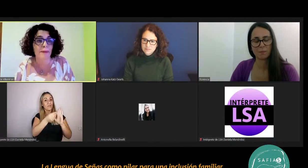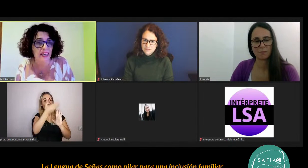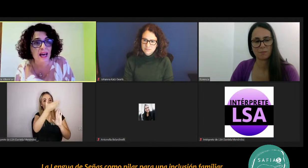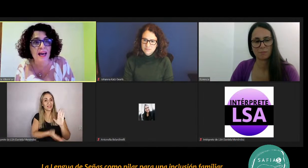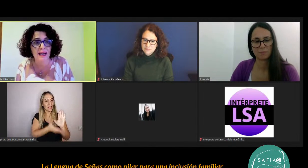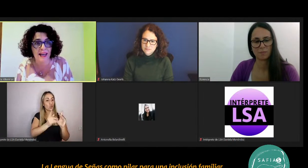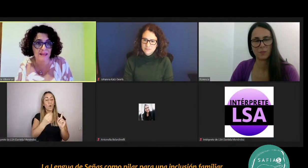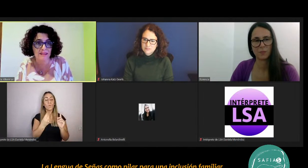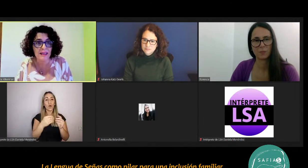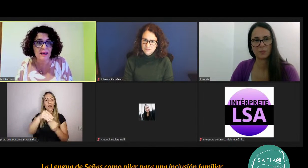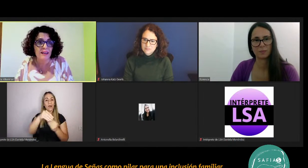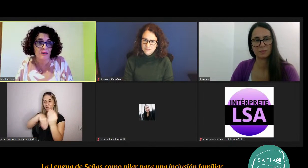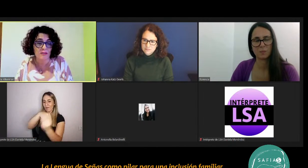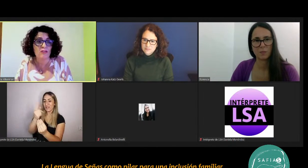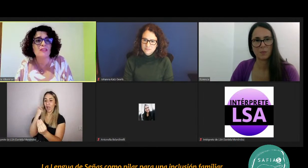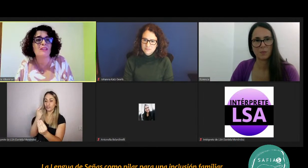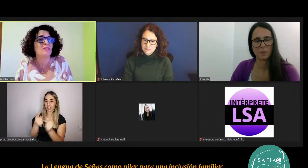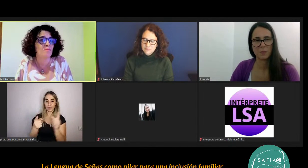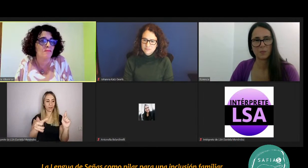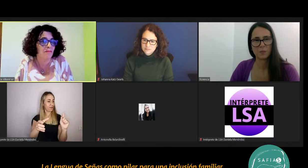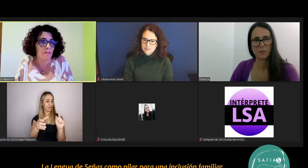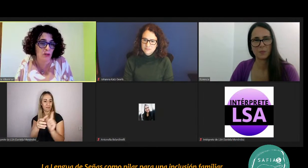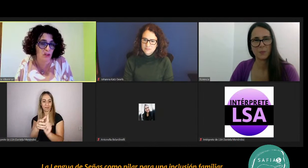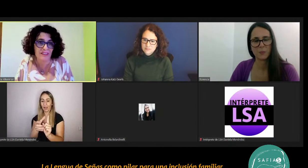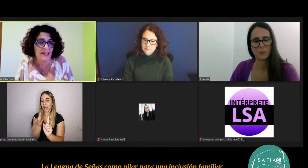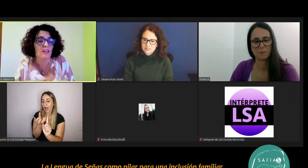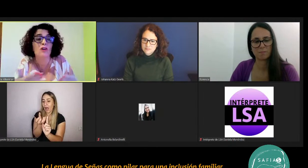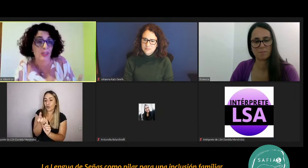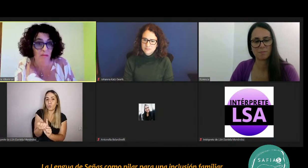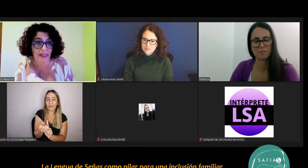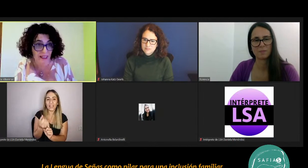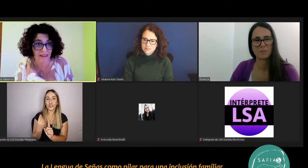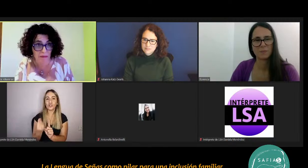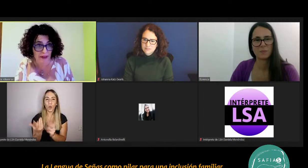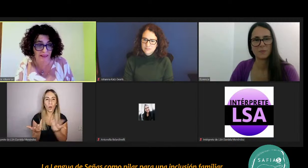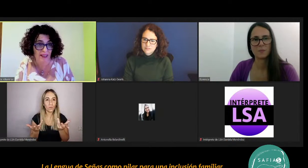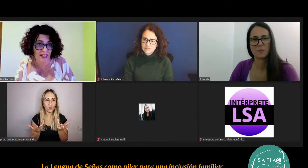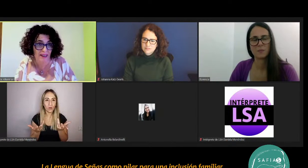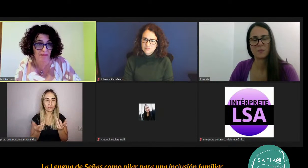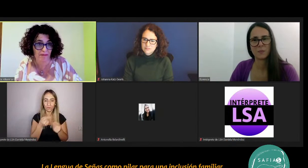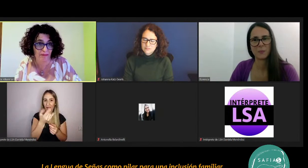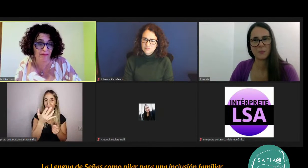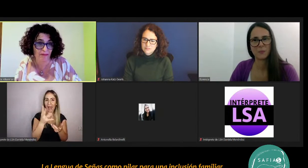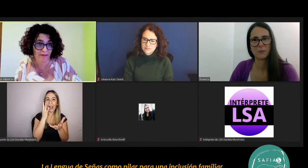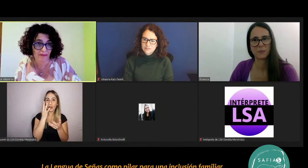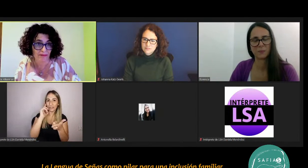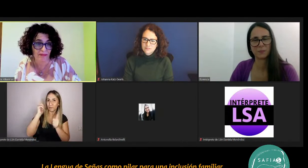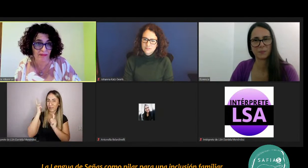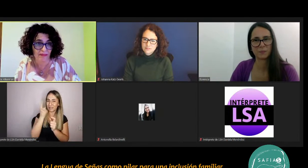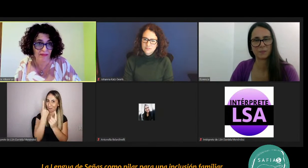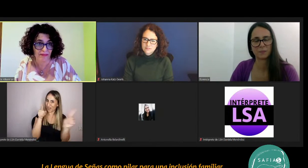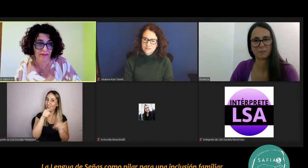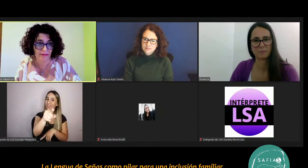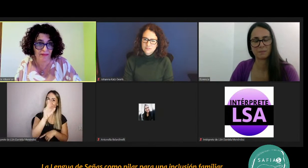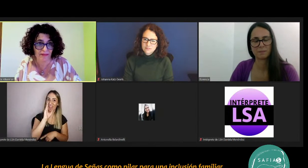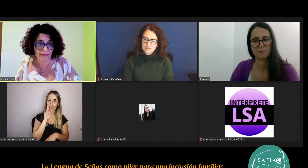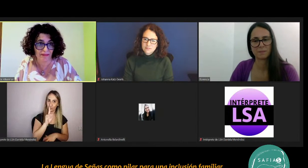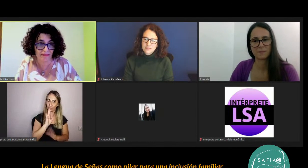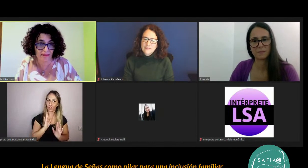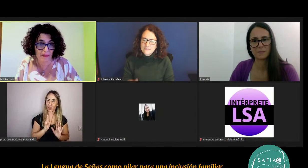poder acompañarlas. No sé si vos tenés ahí otra experiencia, pareciera.